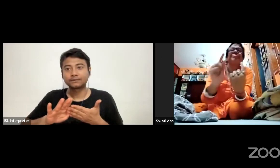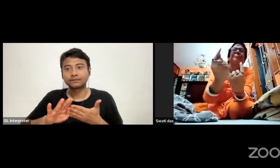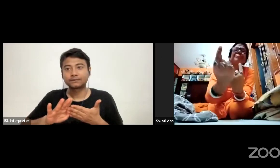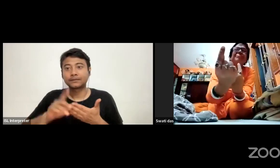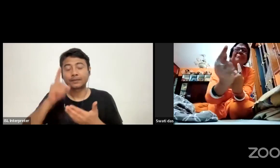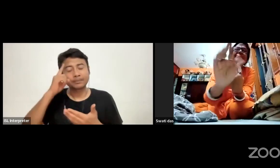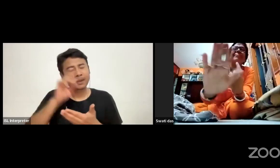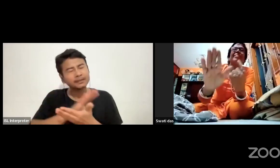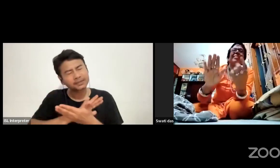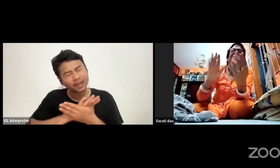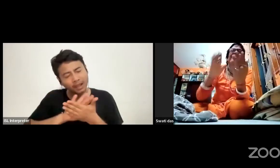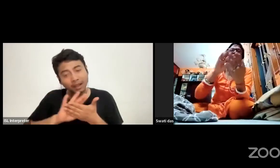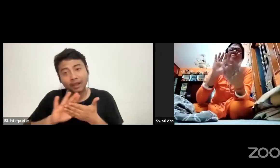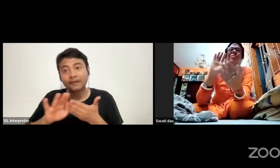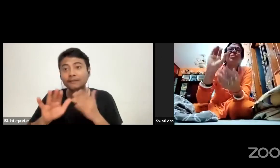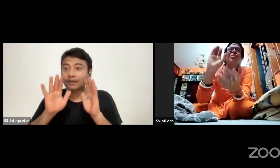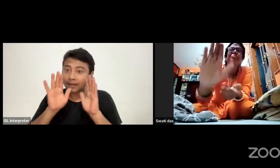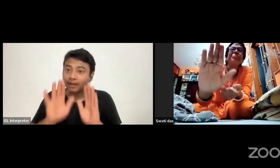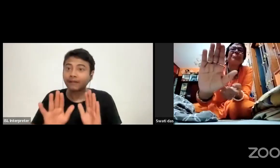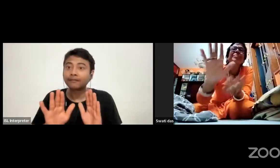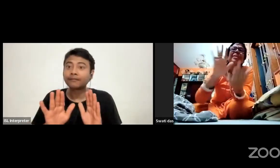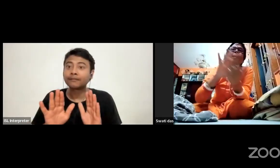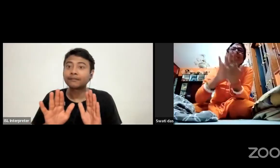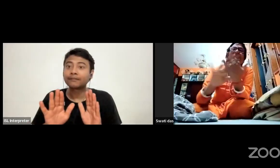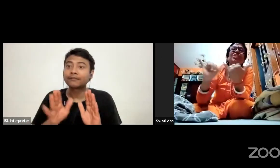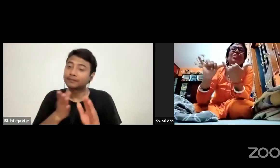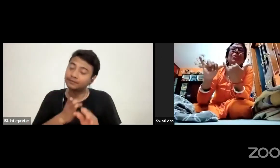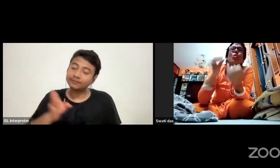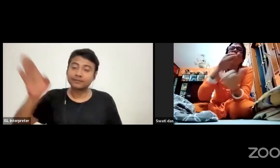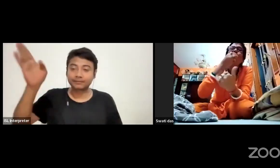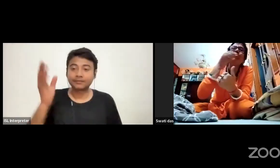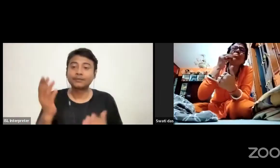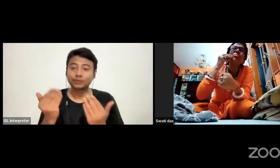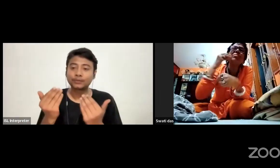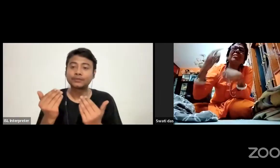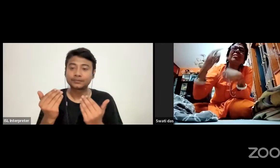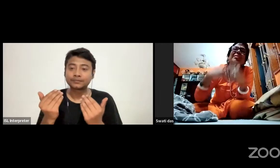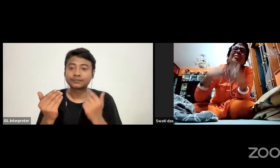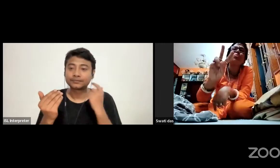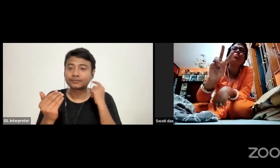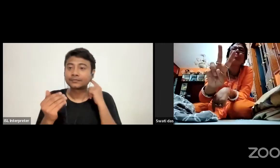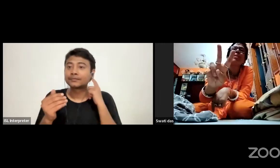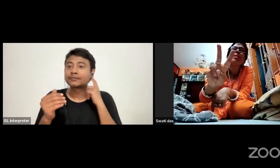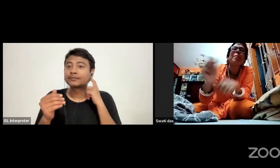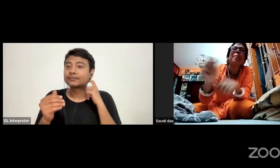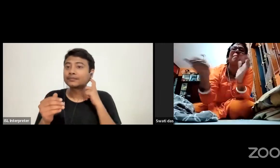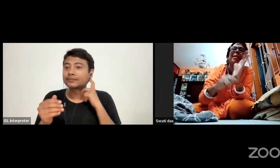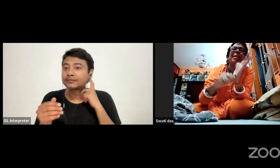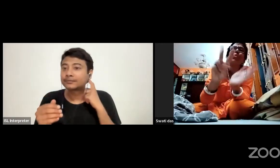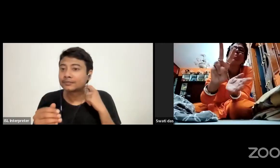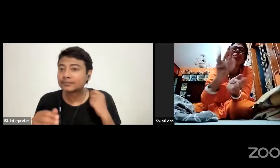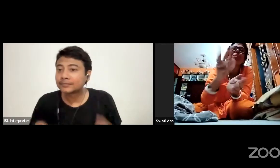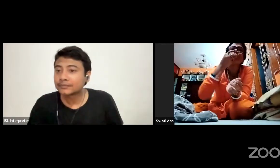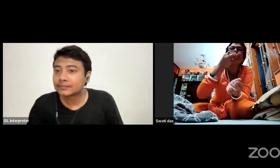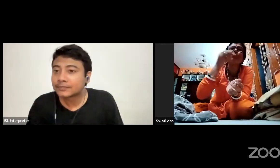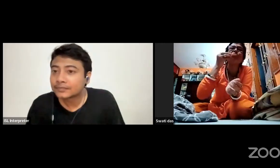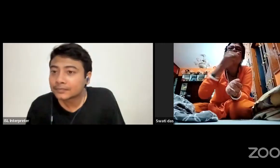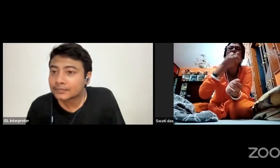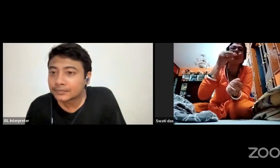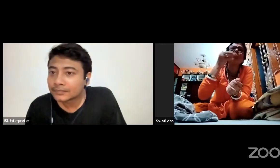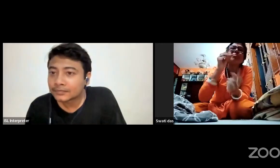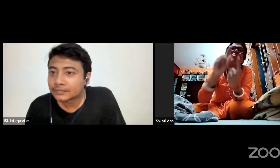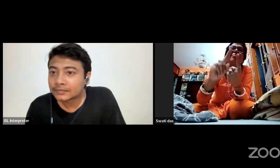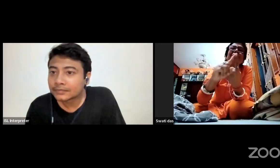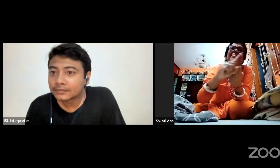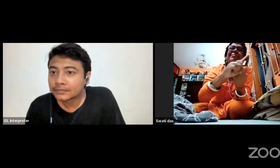मुझे वो प्रदान कीजिए, तो वो आपको लास्ट में कृष्ण लोक और कृष्ण भक्ति ही प्रदान करेंगे। अब आप कृष्ण भक्तों के संग